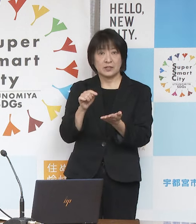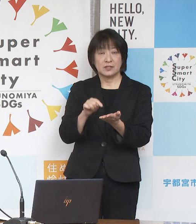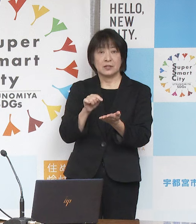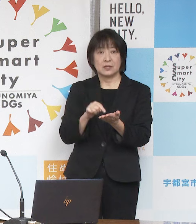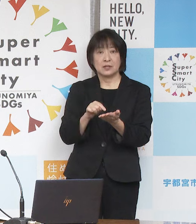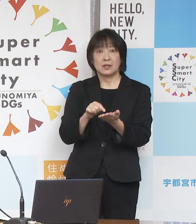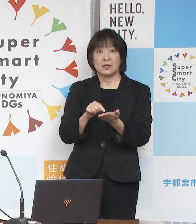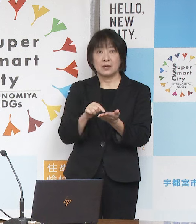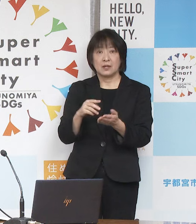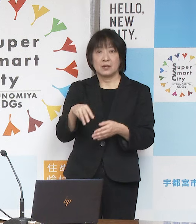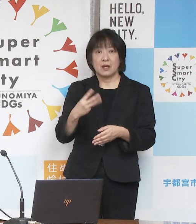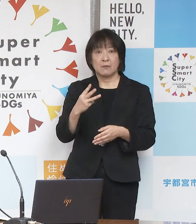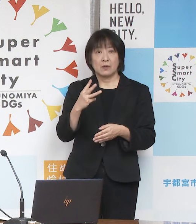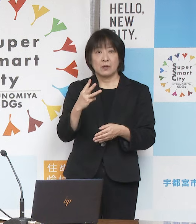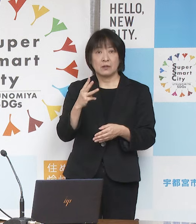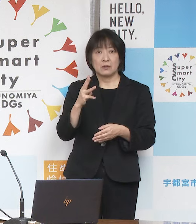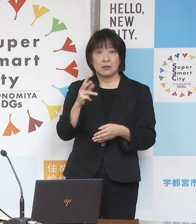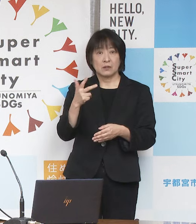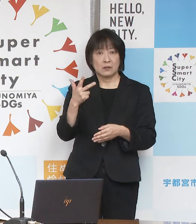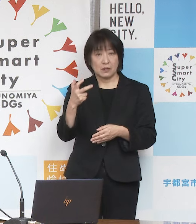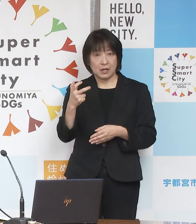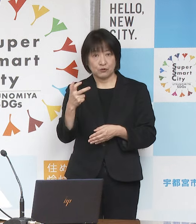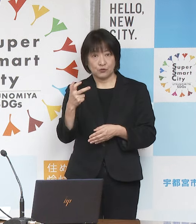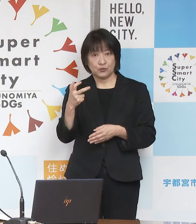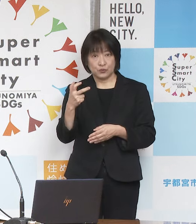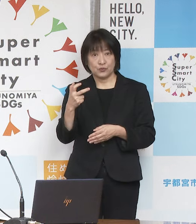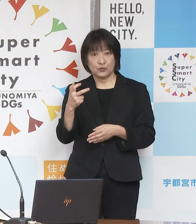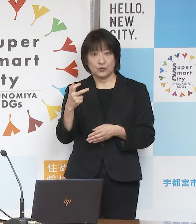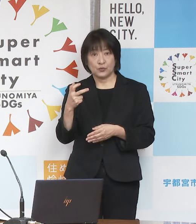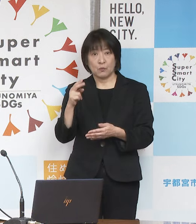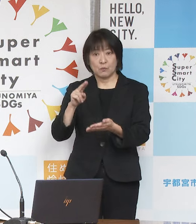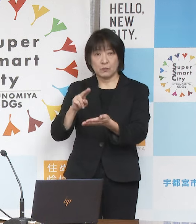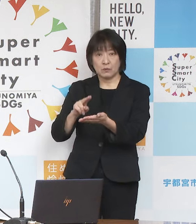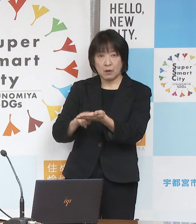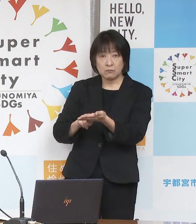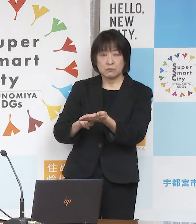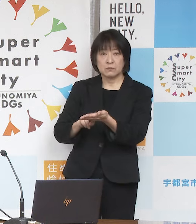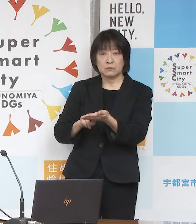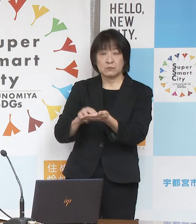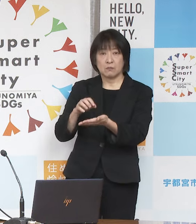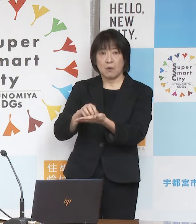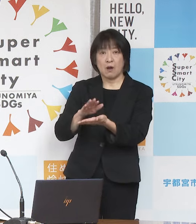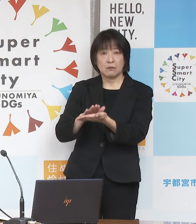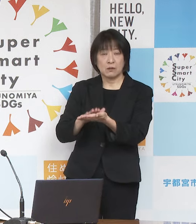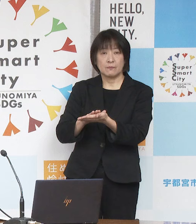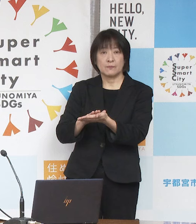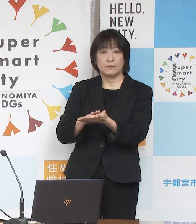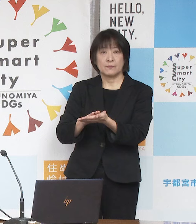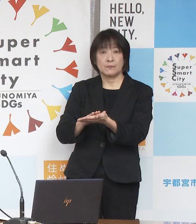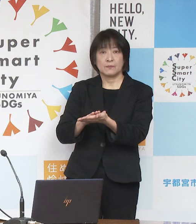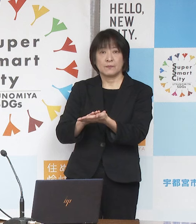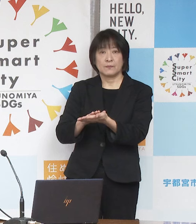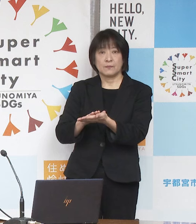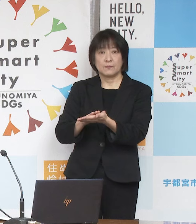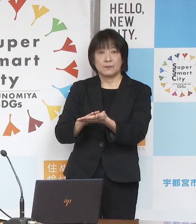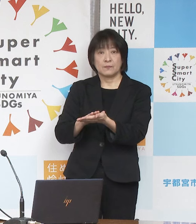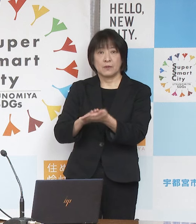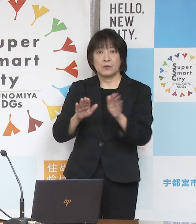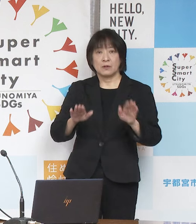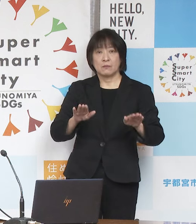処理能力330から370Tに設定するというにあるんですがこれは今の現在の